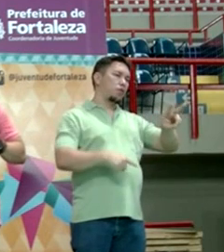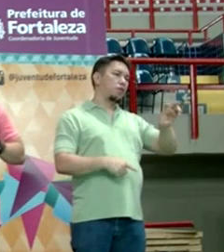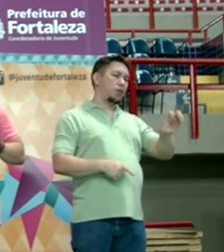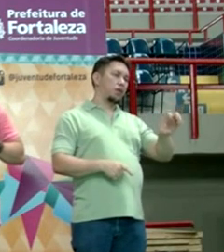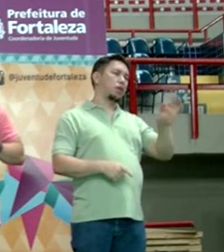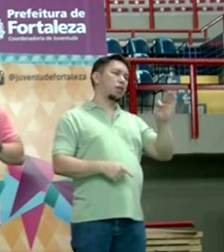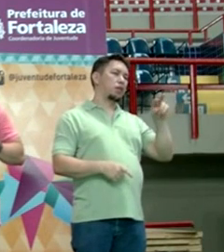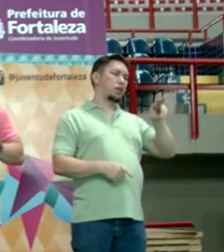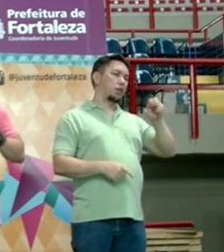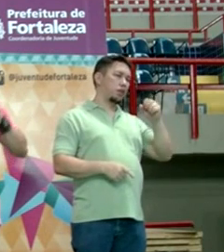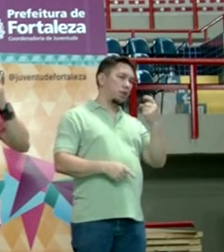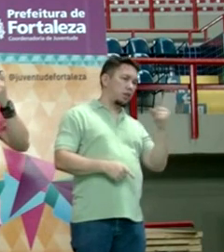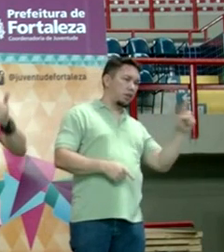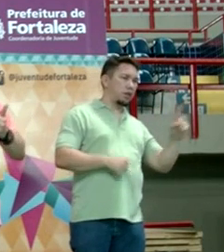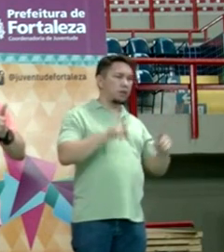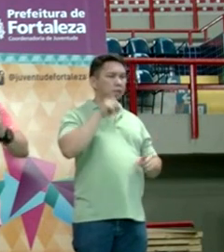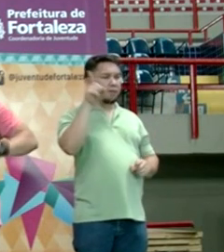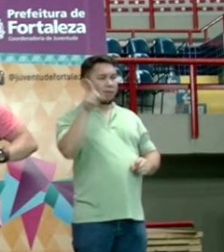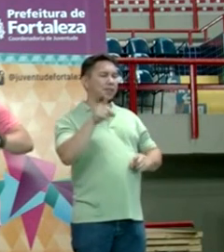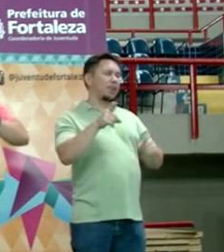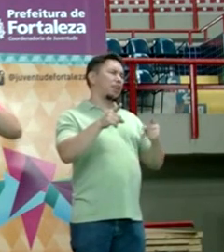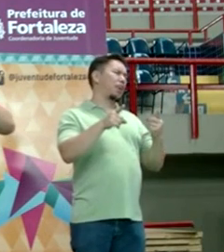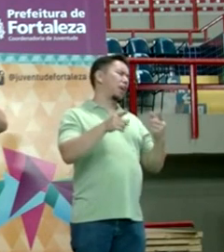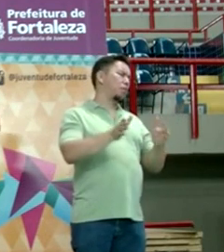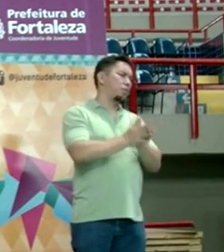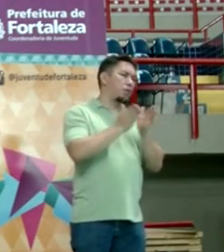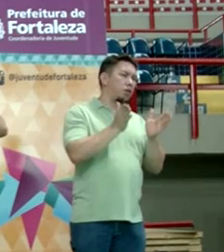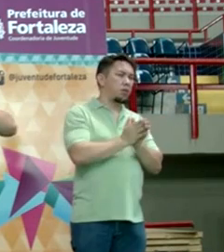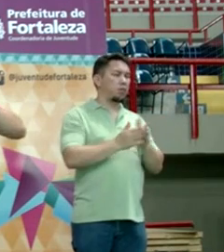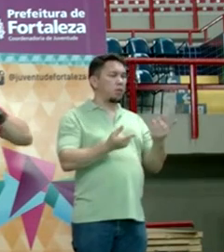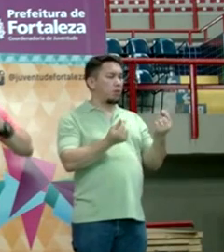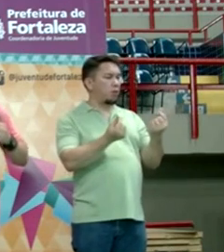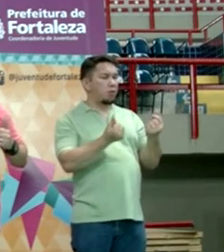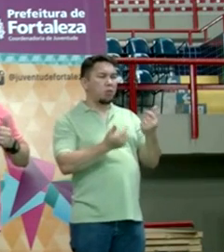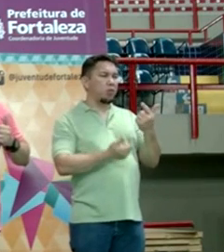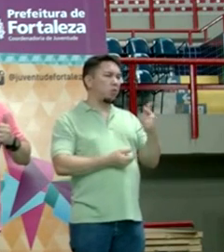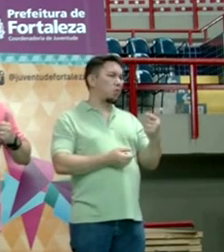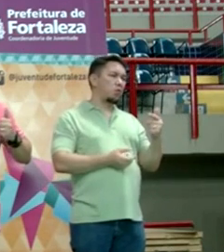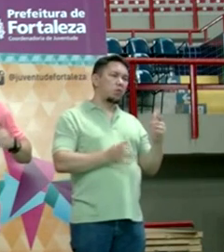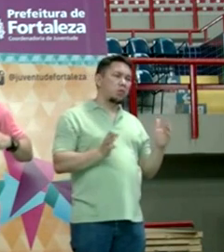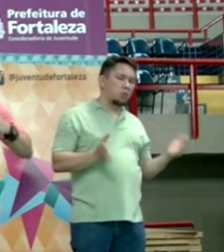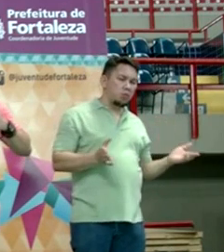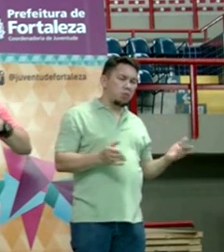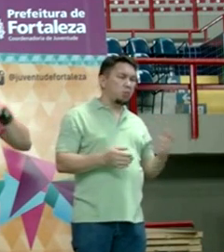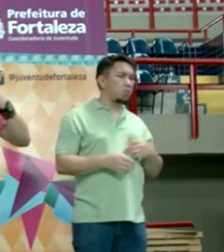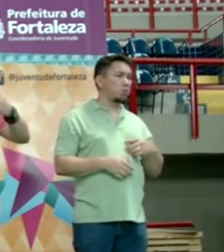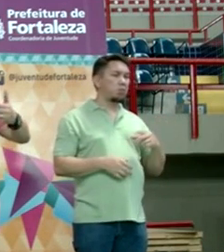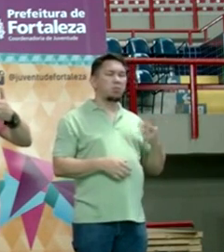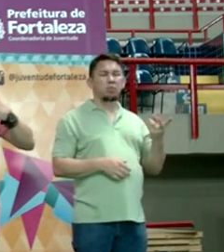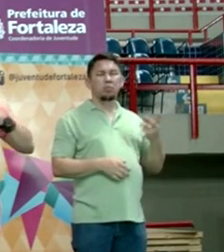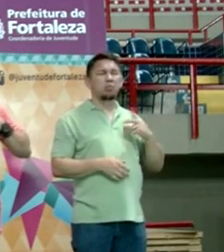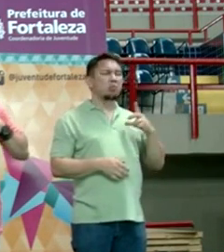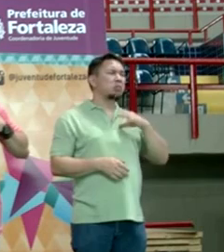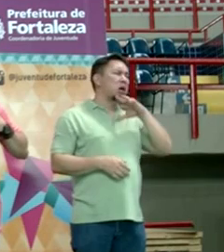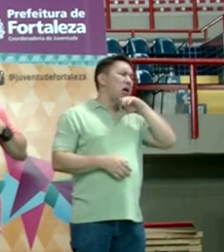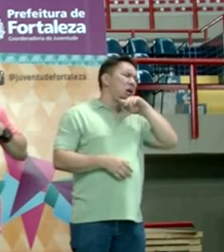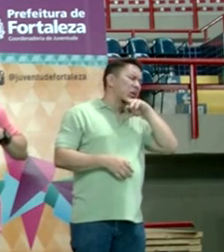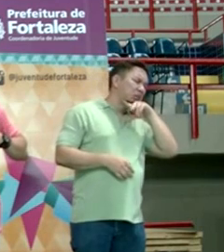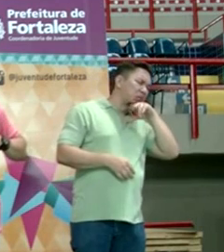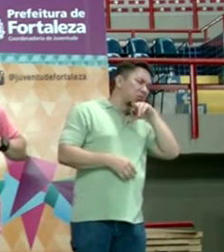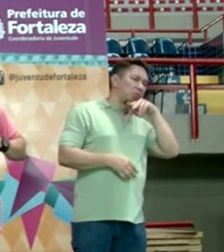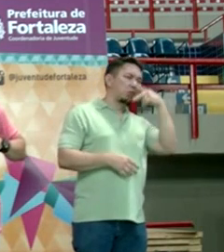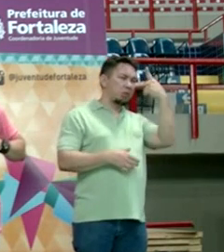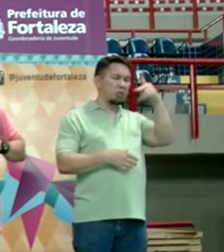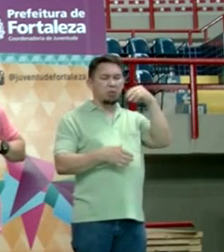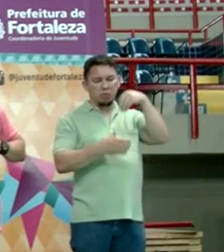necessidade para os Estados Unidos. O Vietnã é pobre, não tem nenhum retorno econômico para os americanos. O Vietnã é uma guerra ruim para